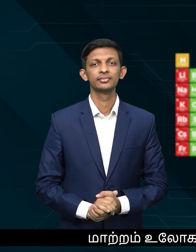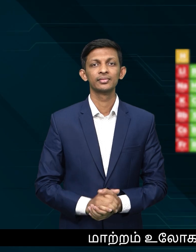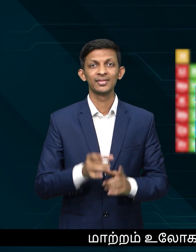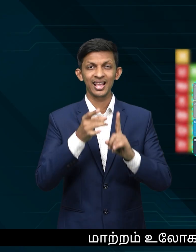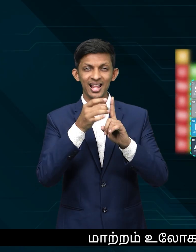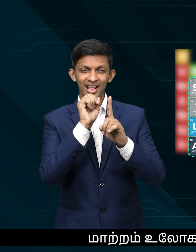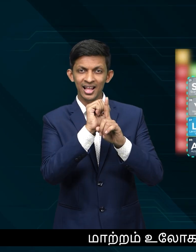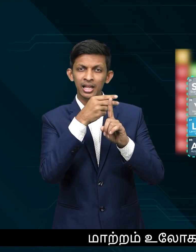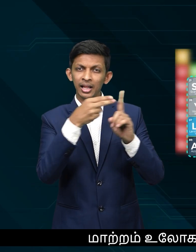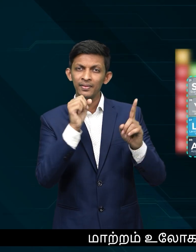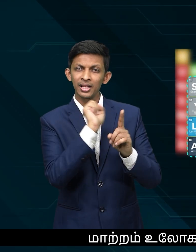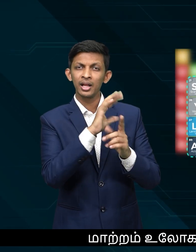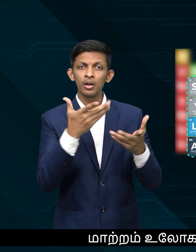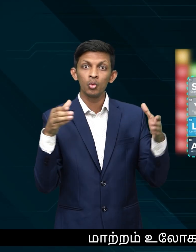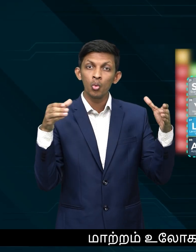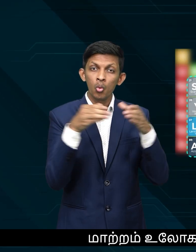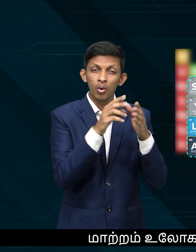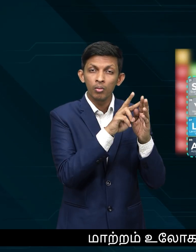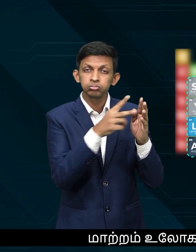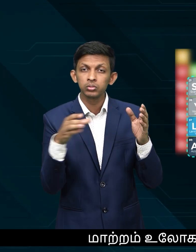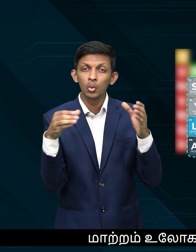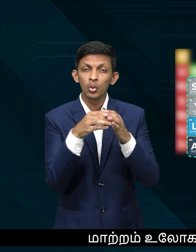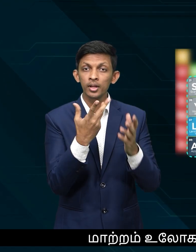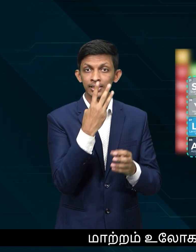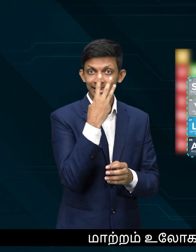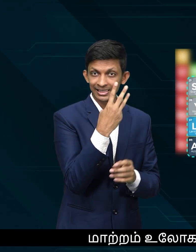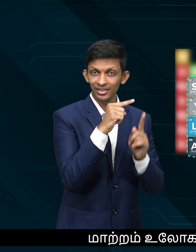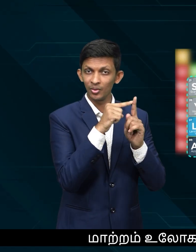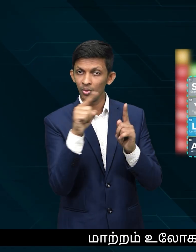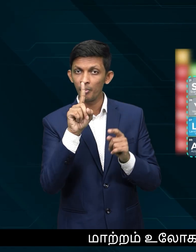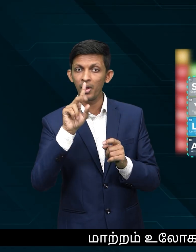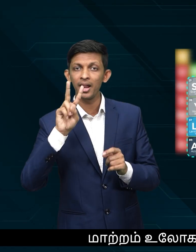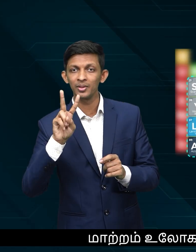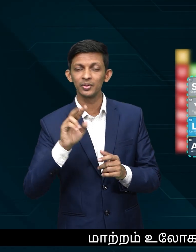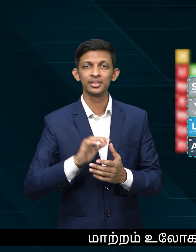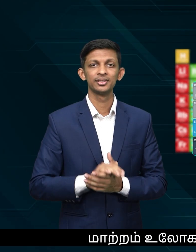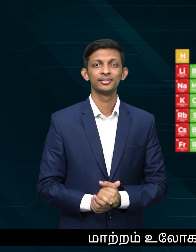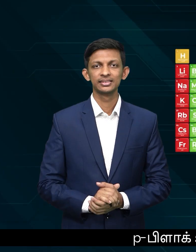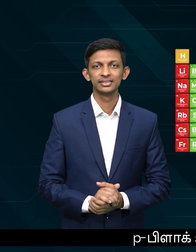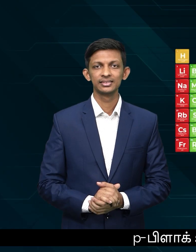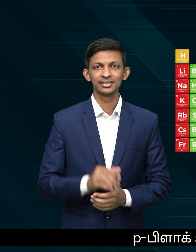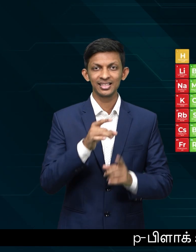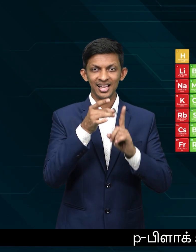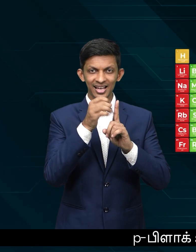மாற்றம் உலோகங்கள் குழு 3 முதல் 12 வரை. பி பிளாக்